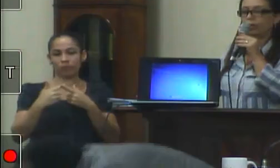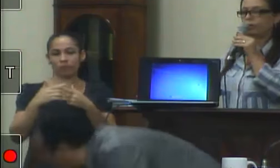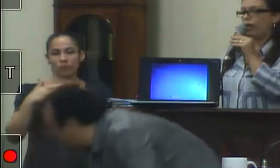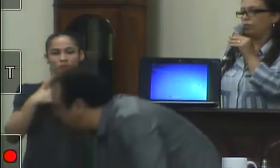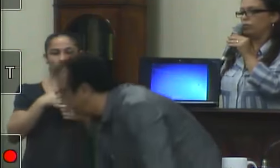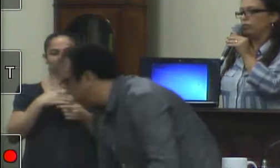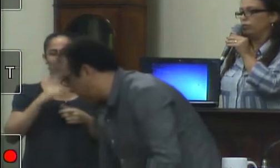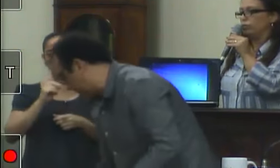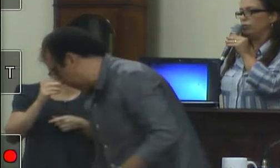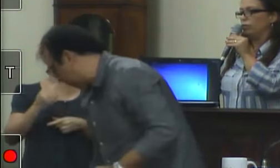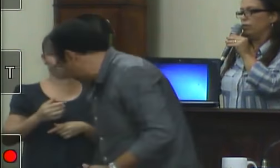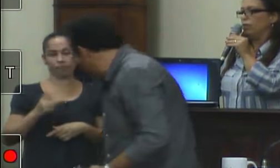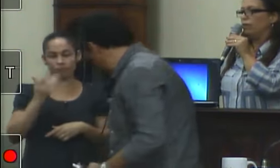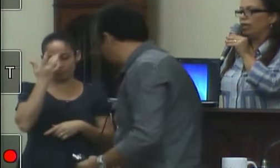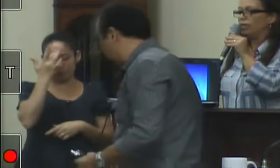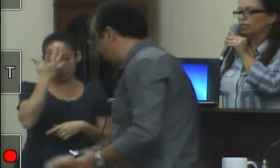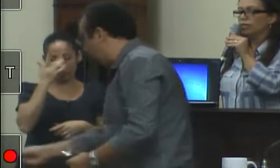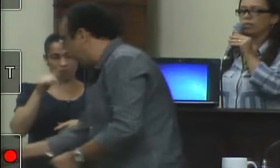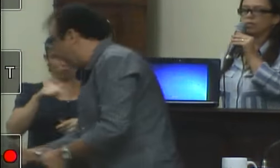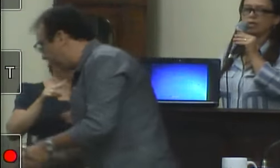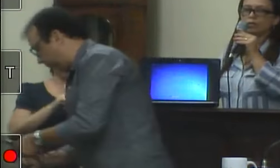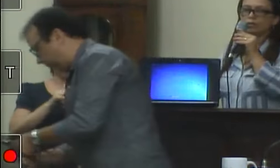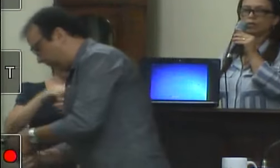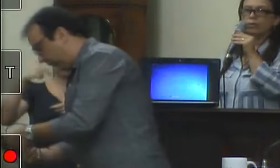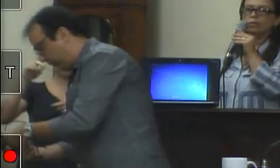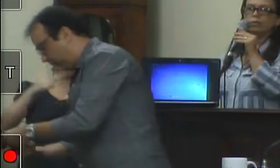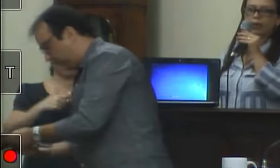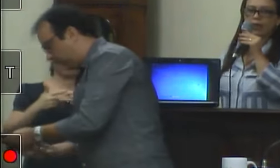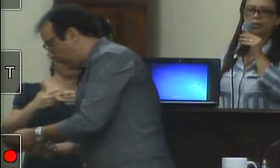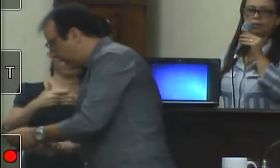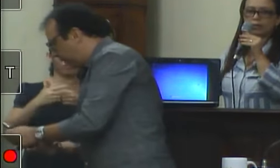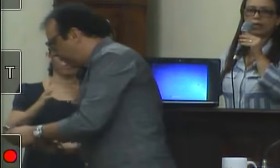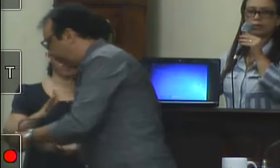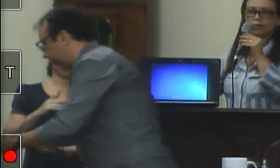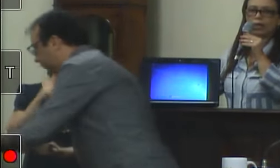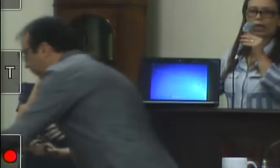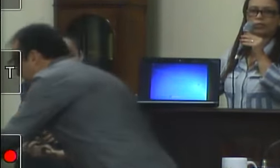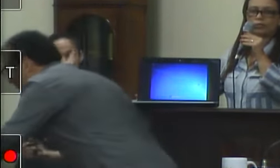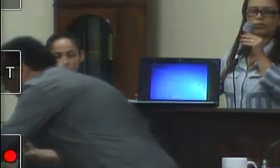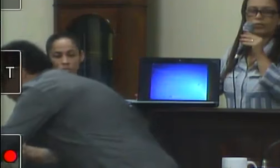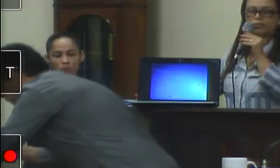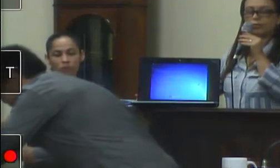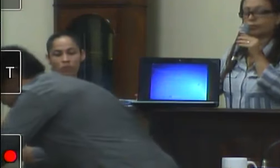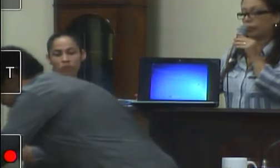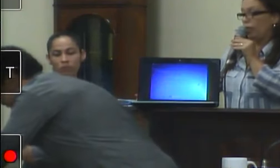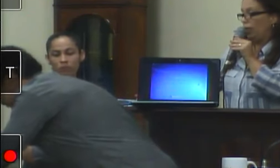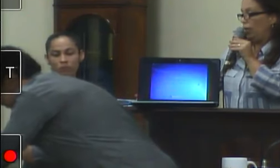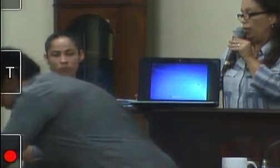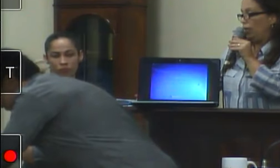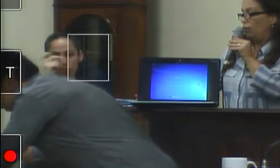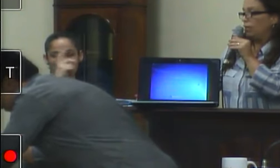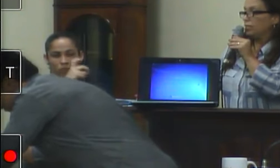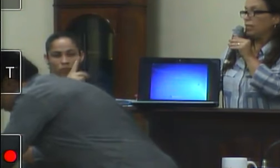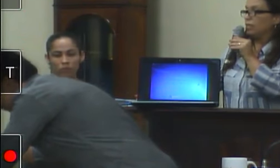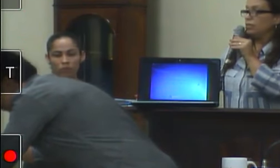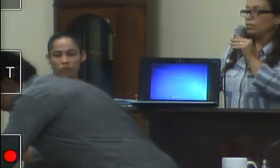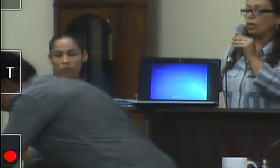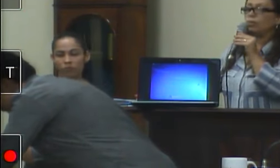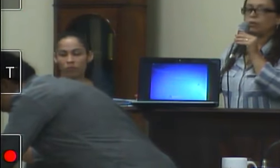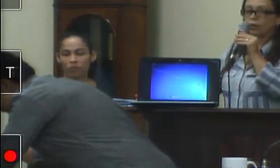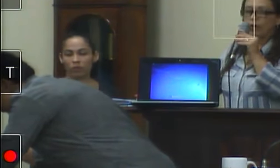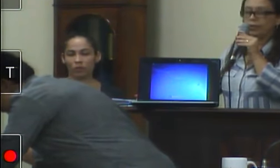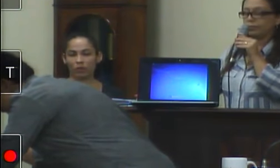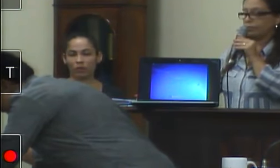saúde não é fácil nem para Valença, nem para cidade alguma, para o país inteiro é difícil. E com essa crise,